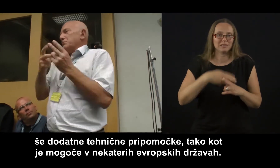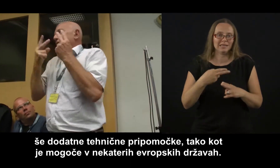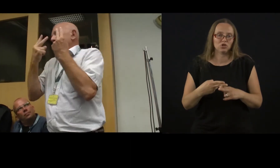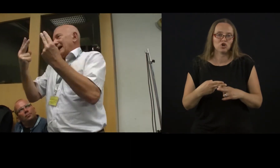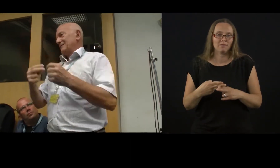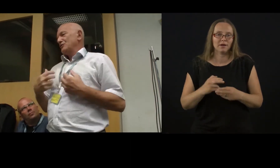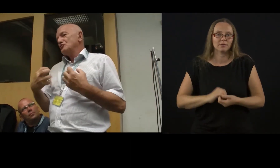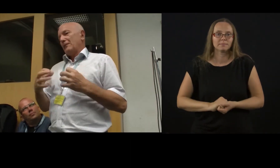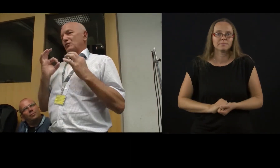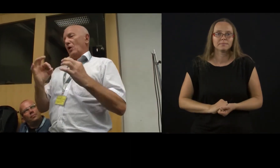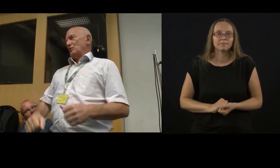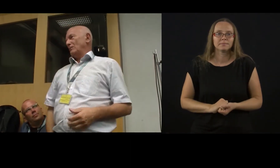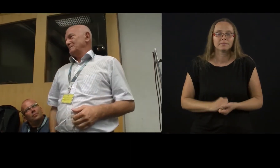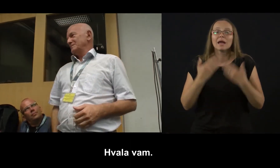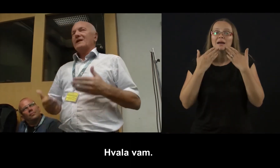evropskih državah.